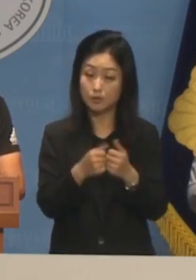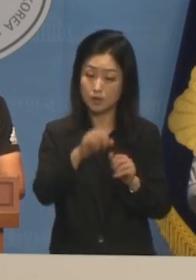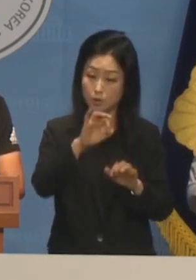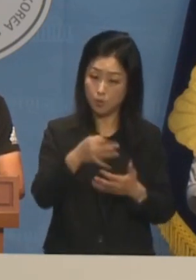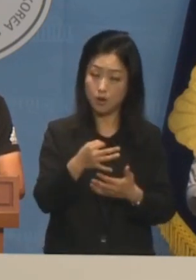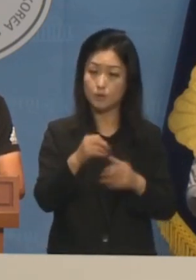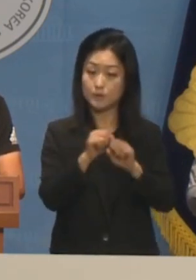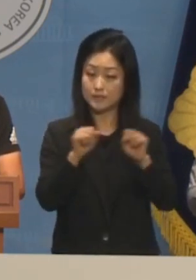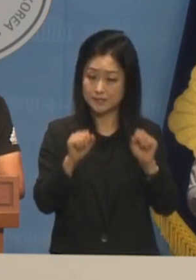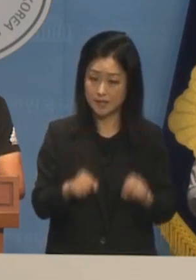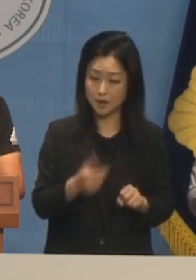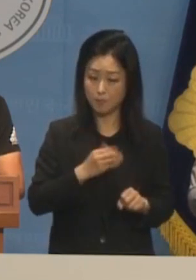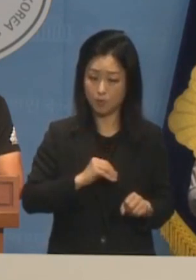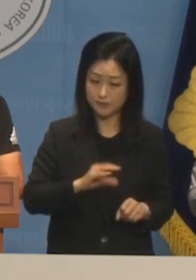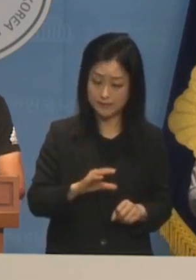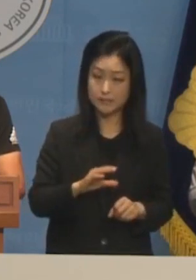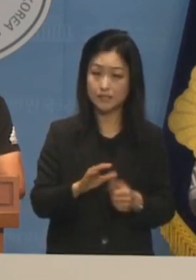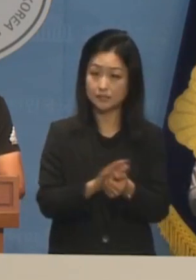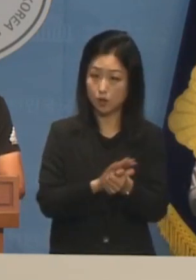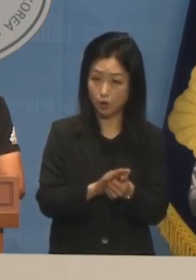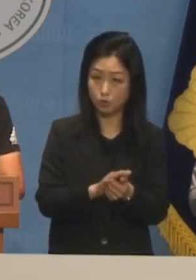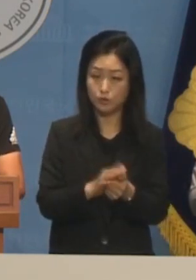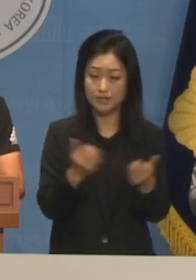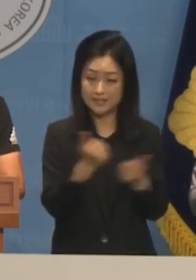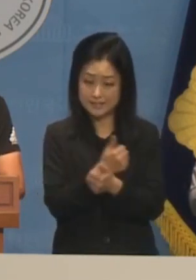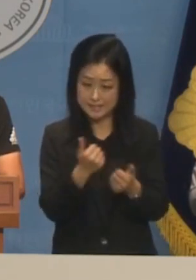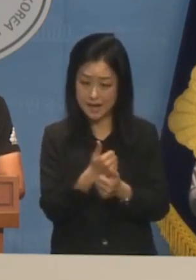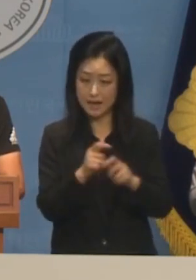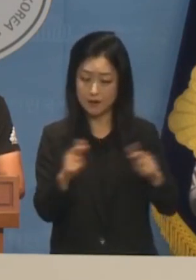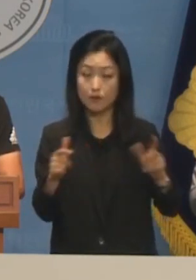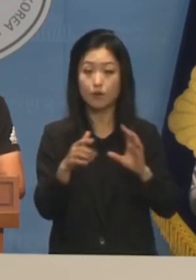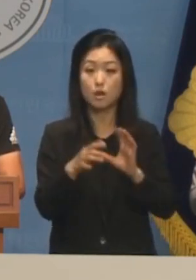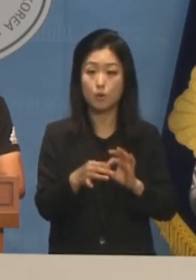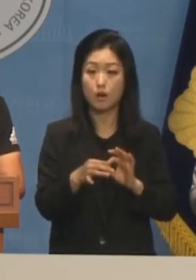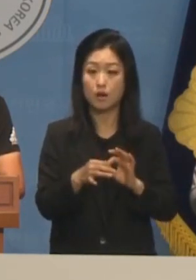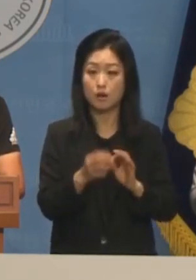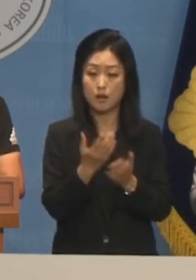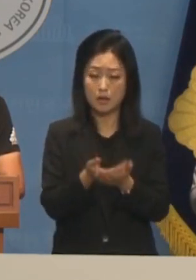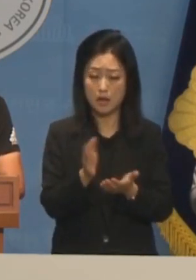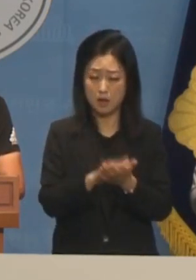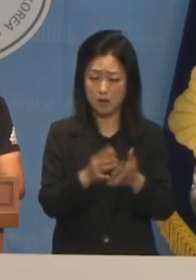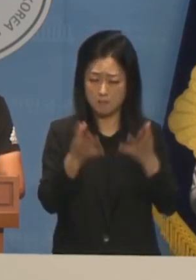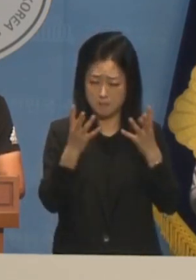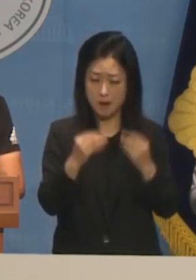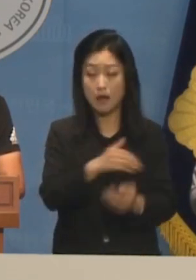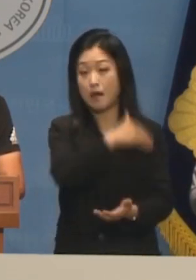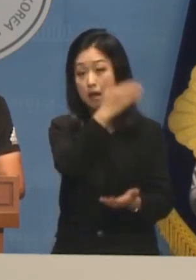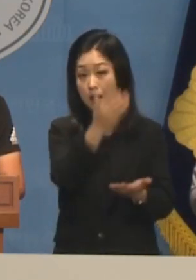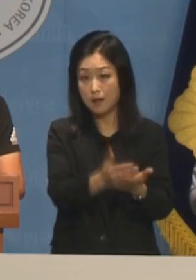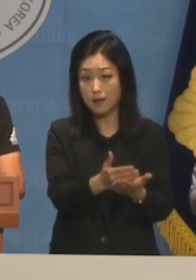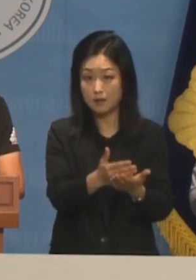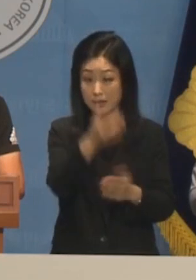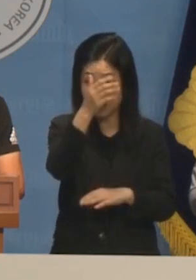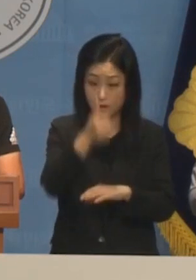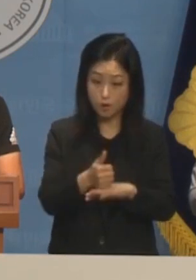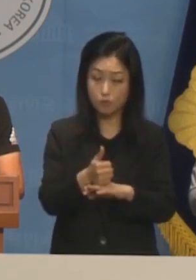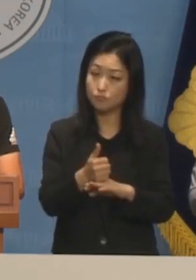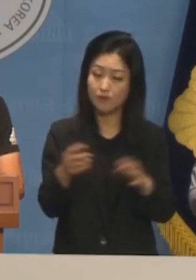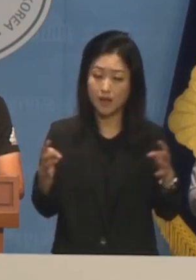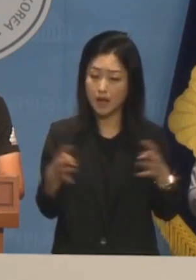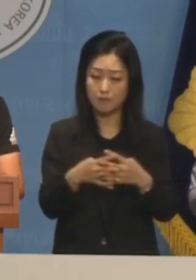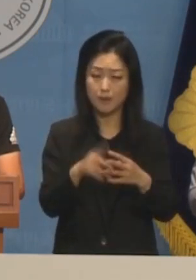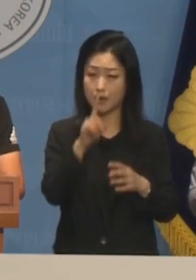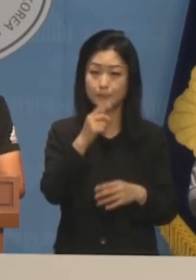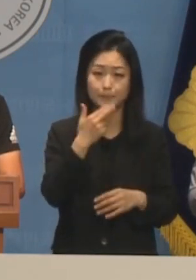체계, 복지와 처우, 인사제도 등 개선해야 할 것들은 많았지만 손에 쥐는 결과물은 별로